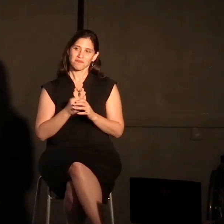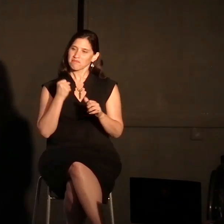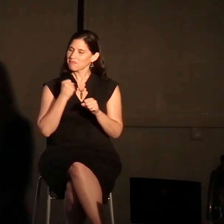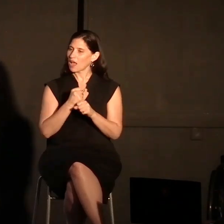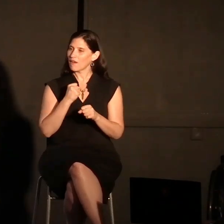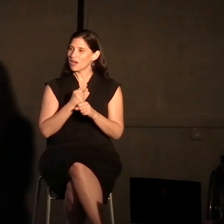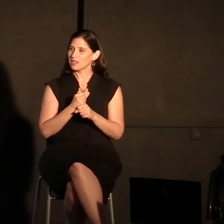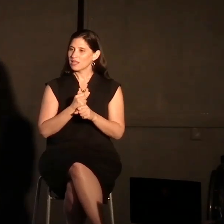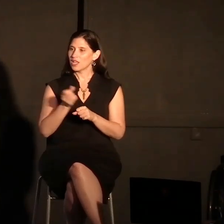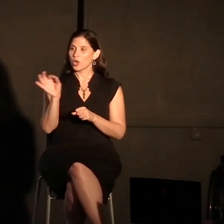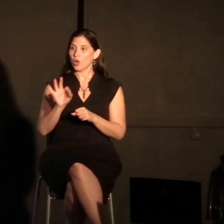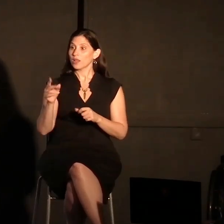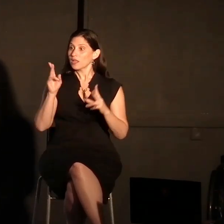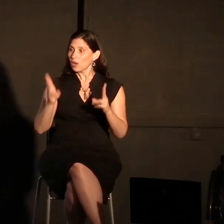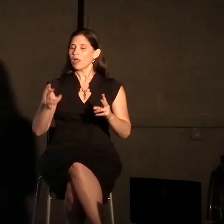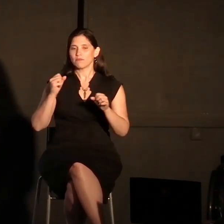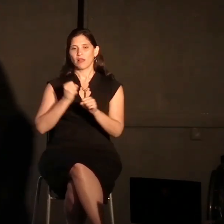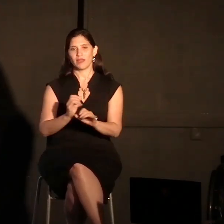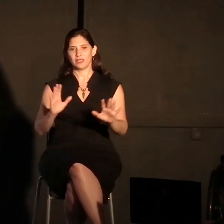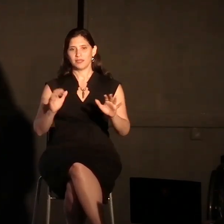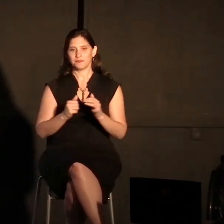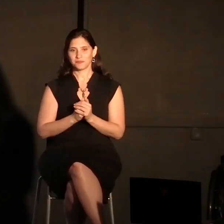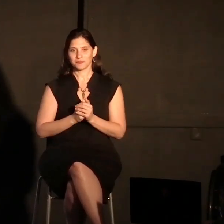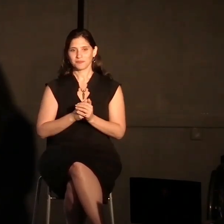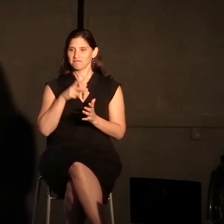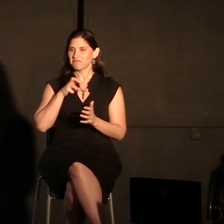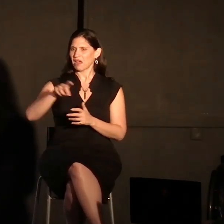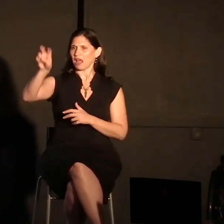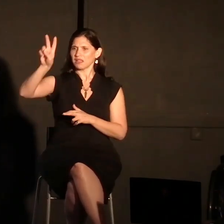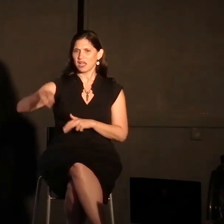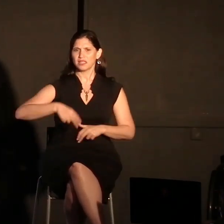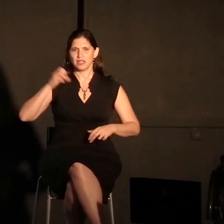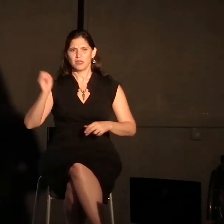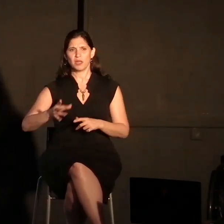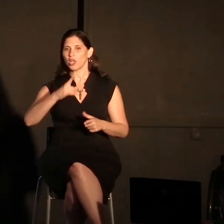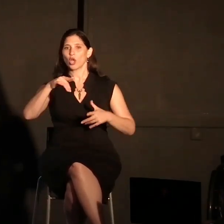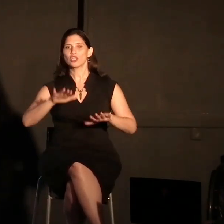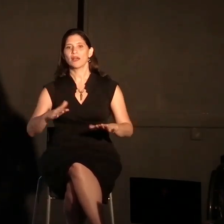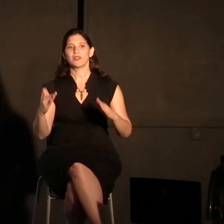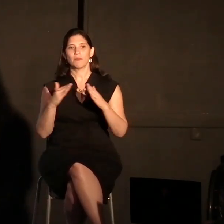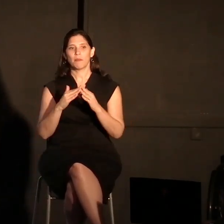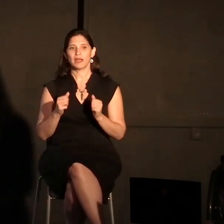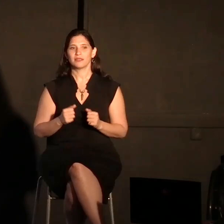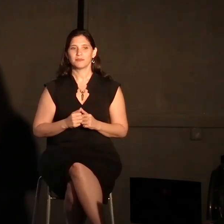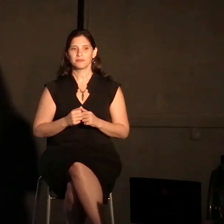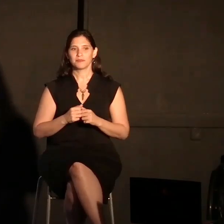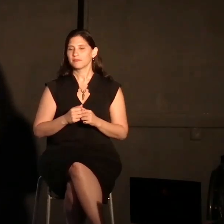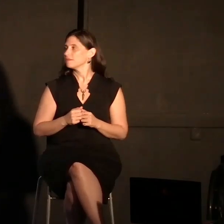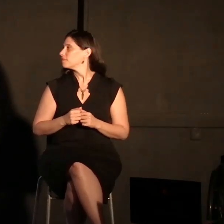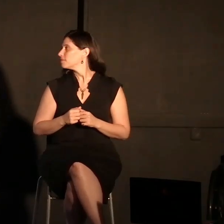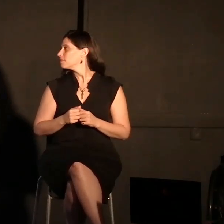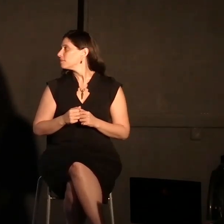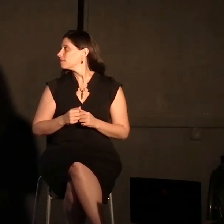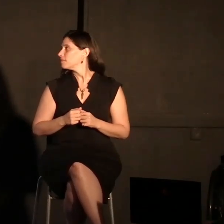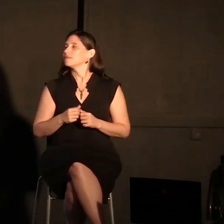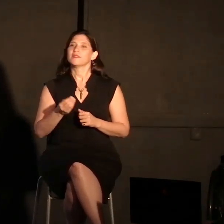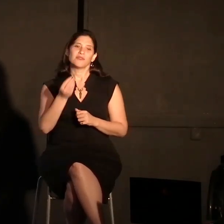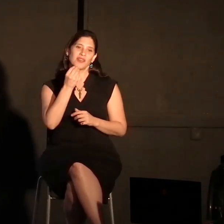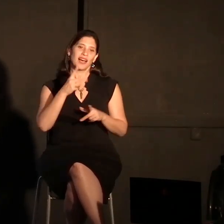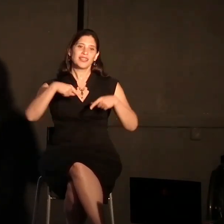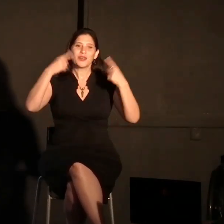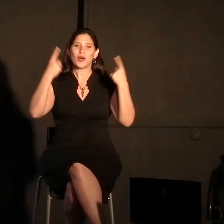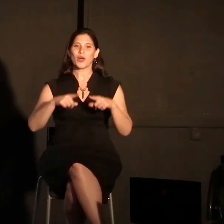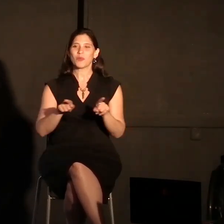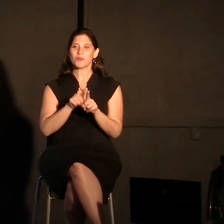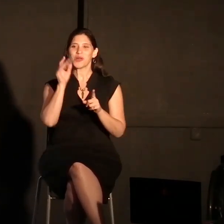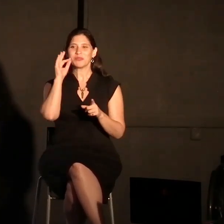עבדתי כל עוד אני יכולה עבדתי הלכתי חזרתי באתי לא ישבתי בבית ואכלתי כל היום